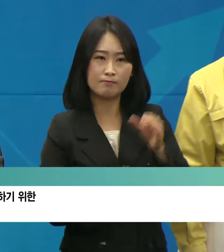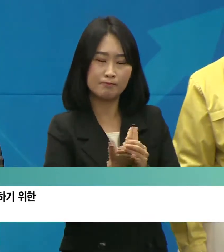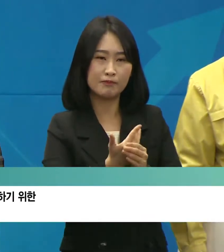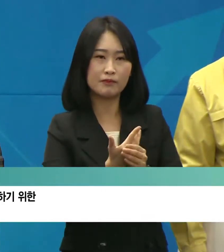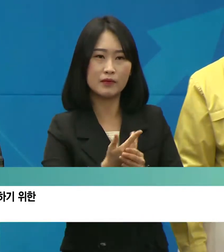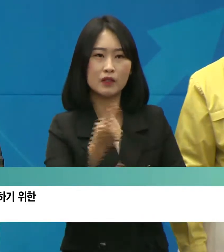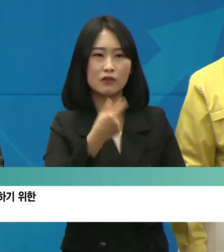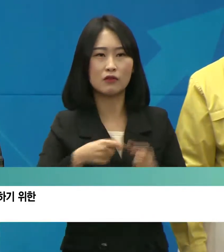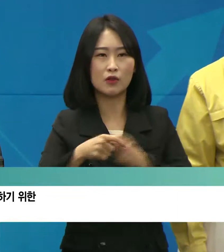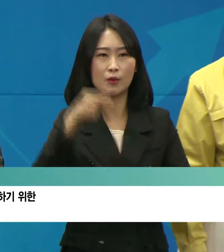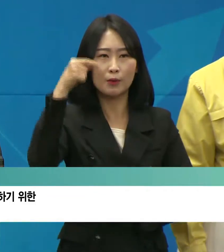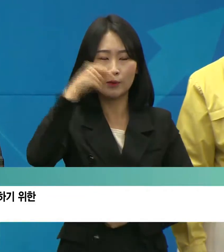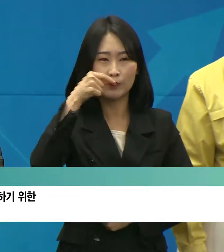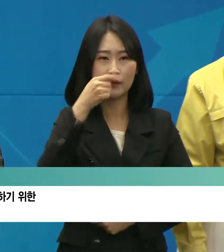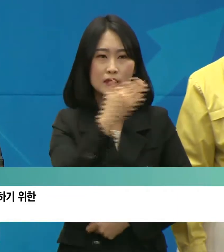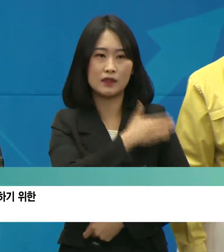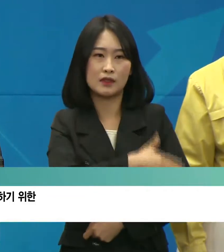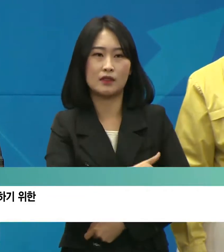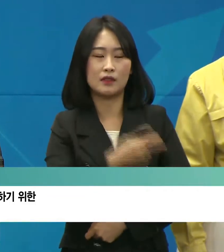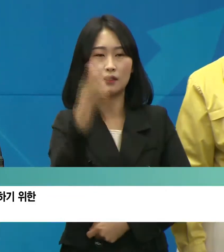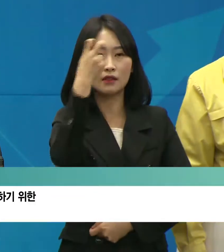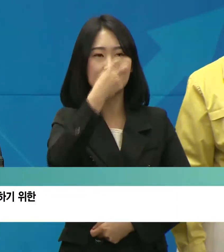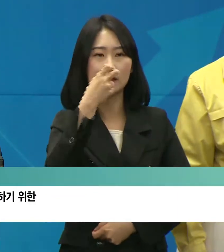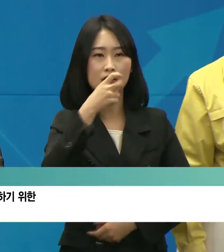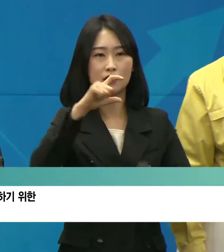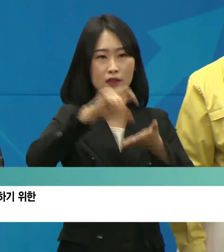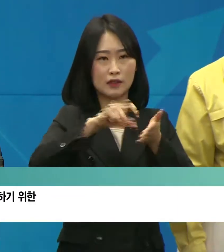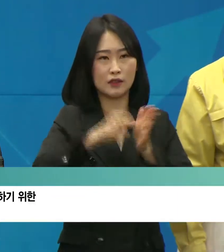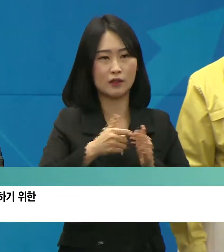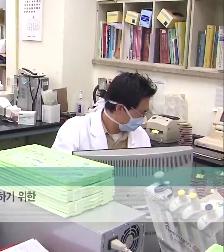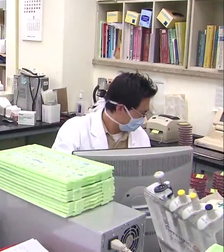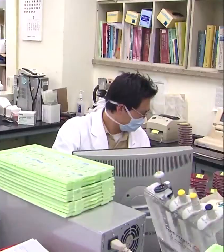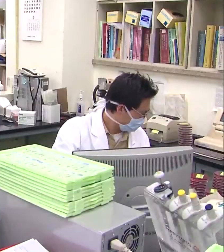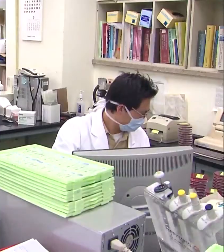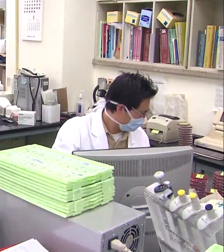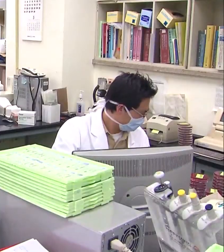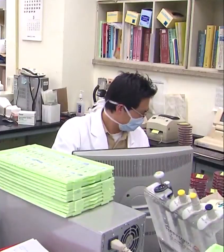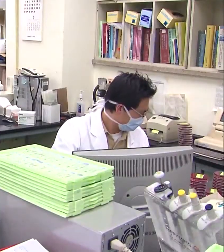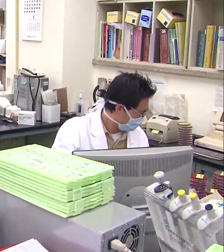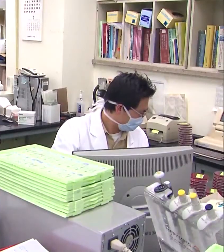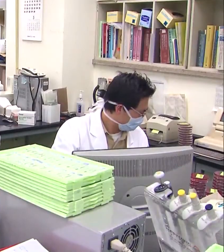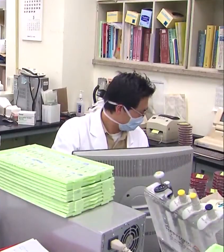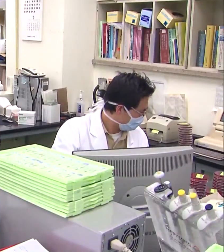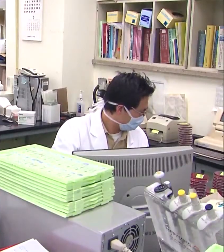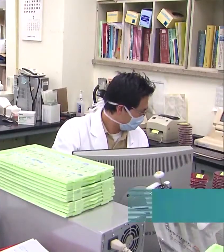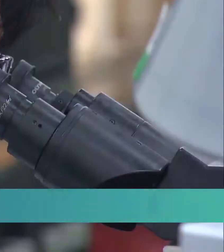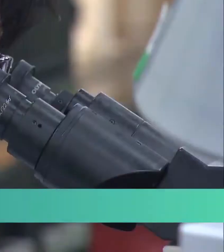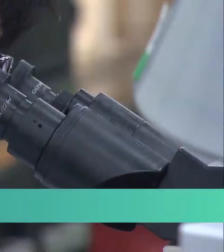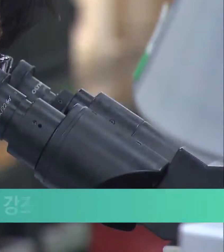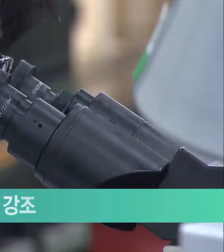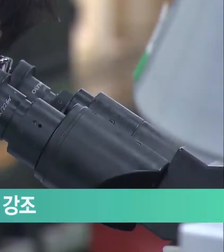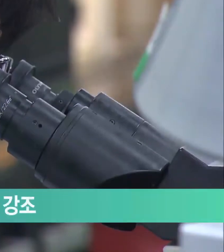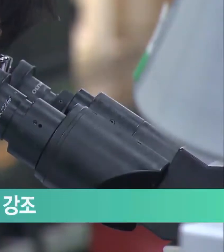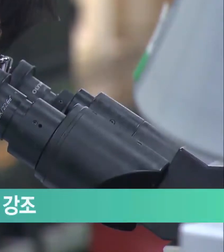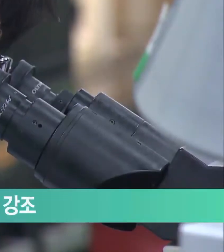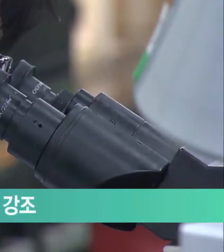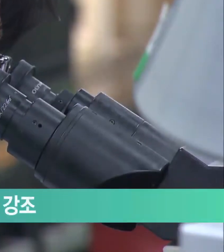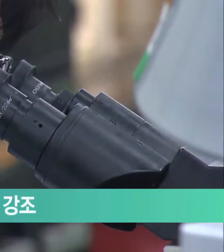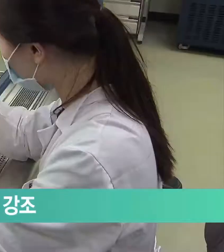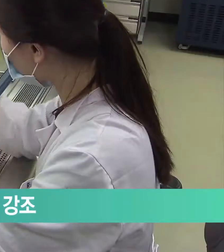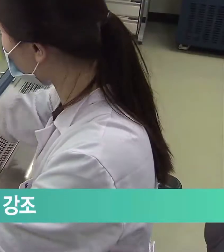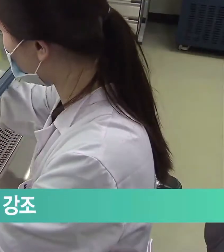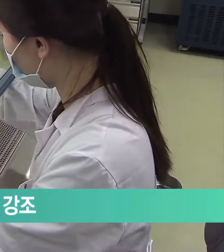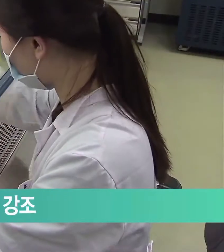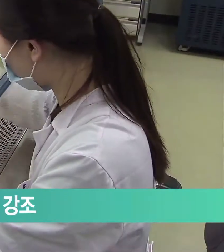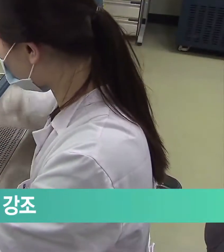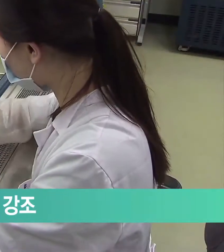민감하게 진단하고 적절하게 대응하기 위한 여기에 생활의 과학화와 공공의료체계 구축,